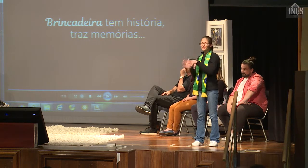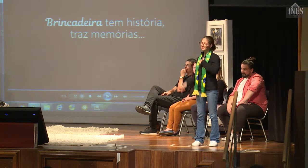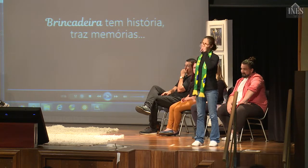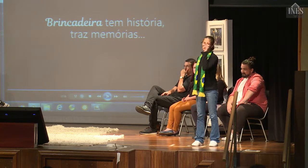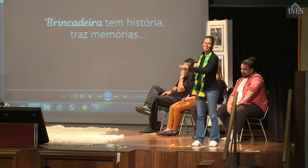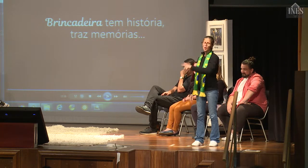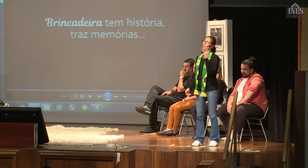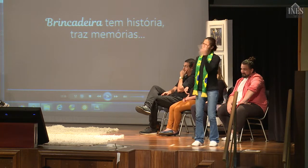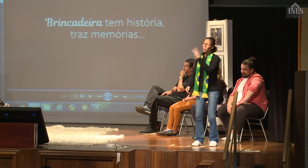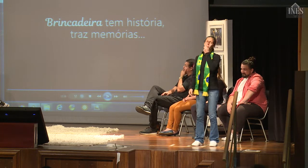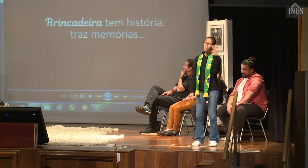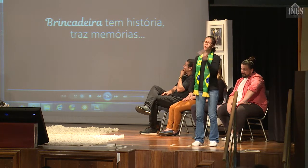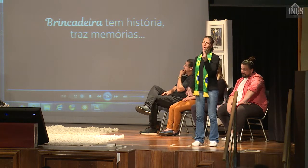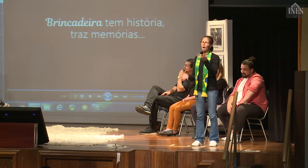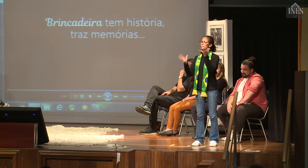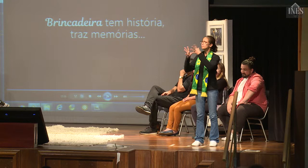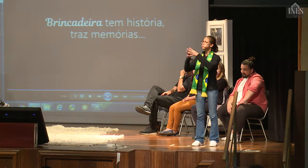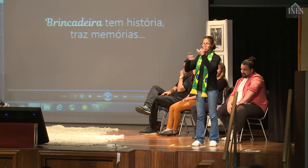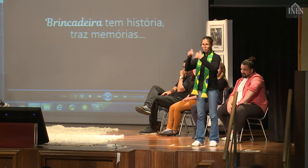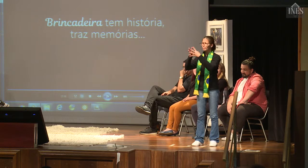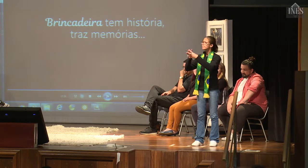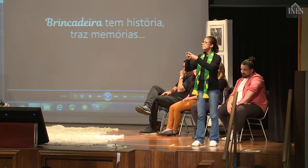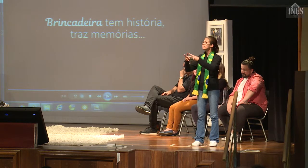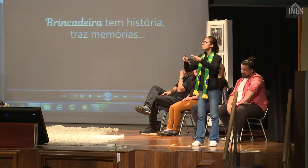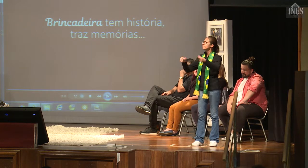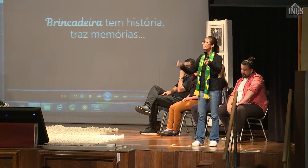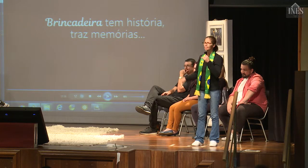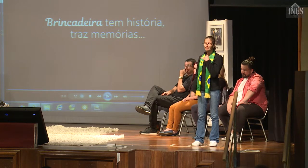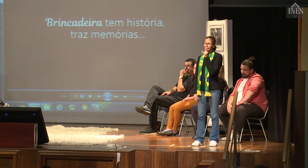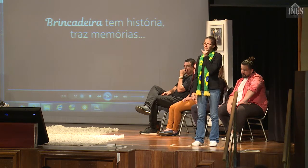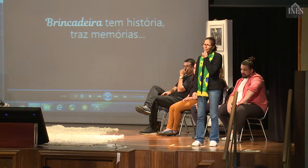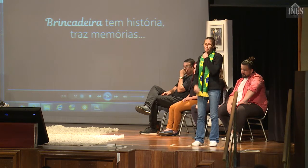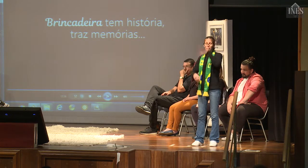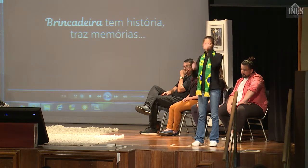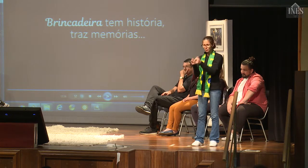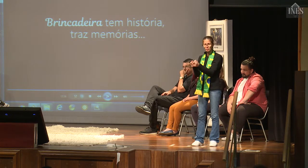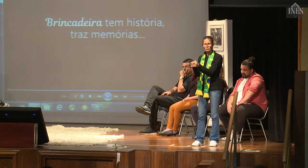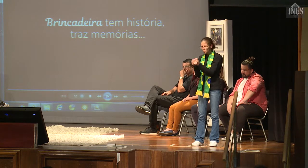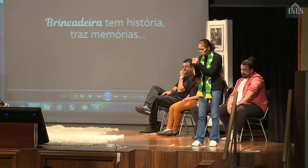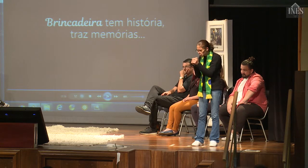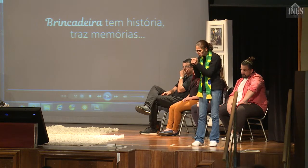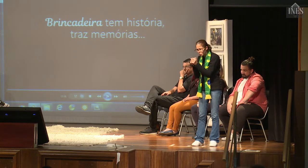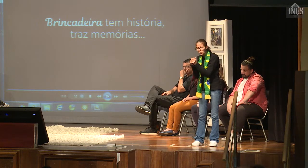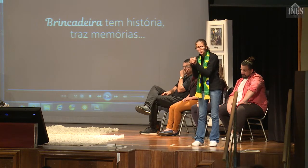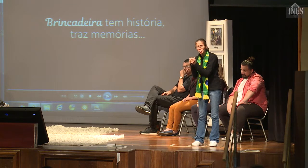no INES, assim, eu amo o jeito como eram feitas as brincadeiras aqui, mas, infelizmente, isso acabou, né? Hoje, todo mundo está viciado